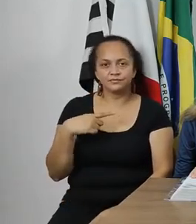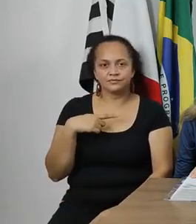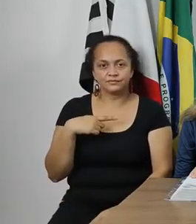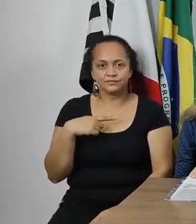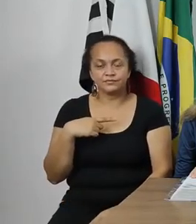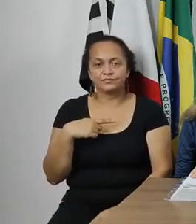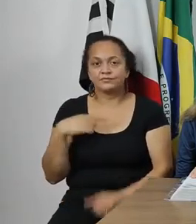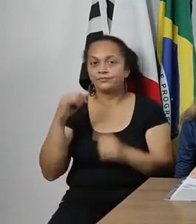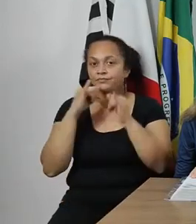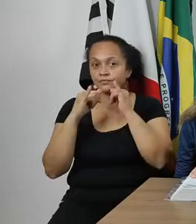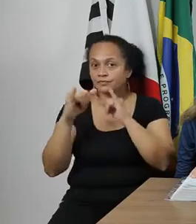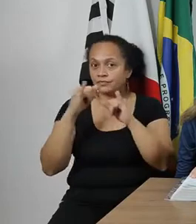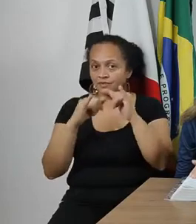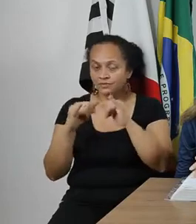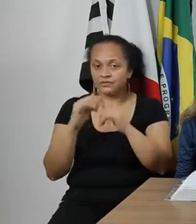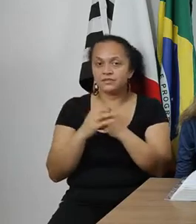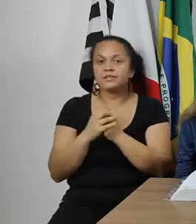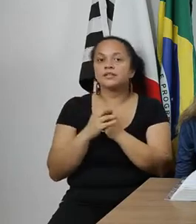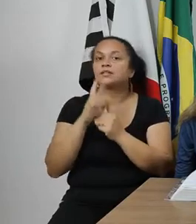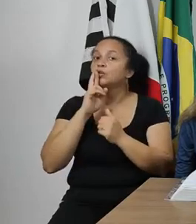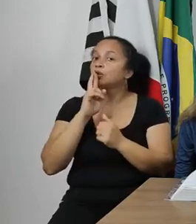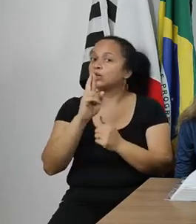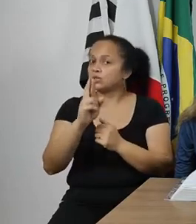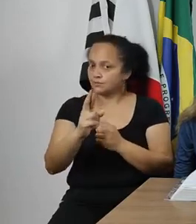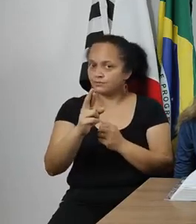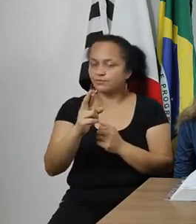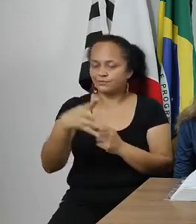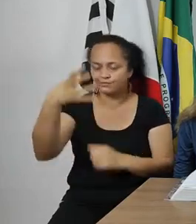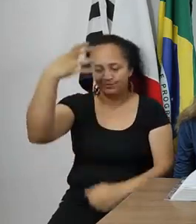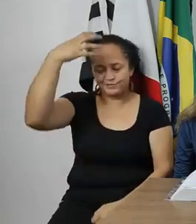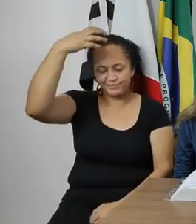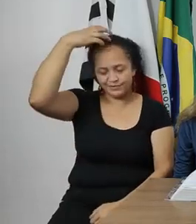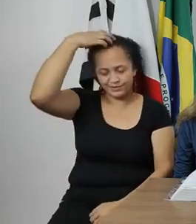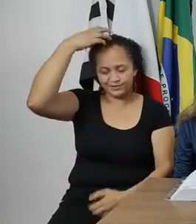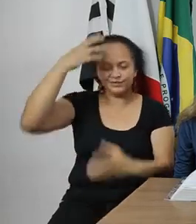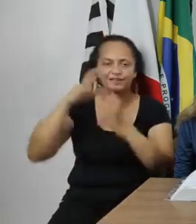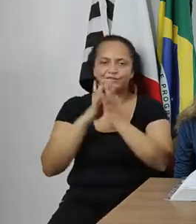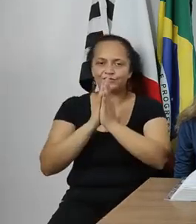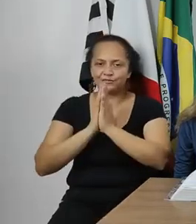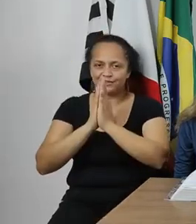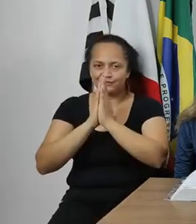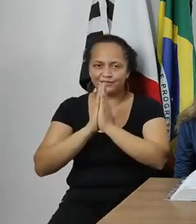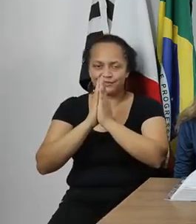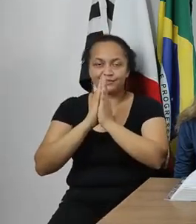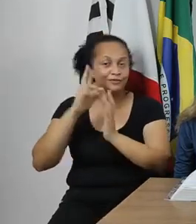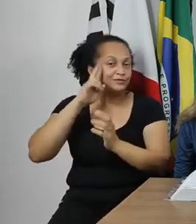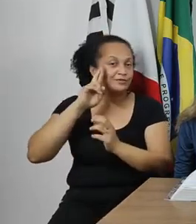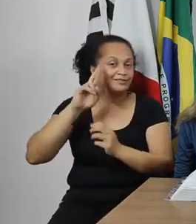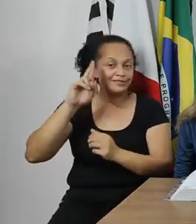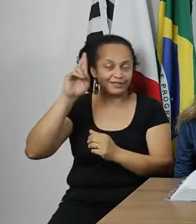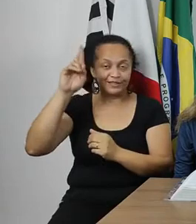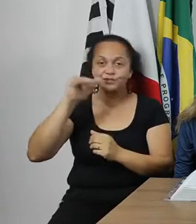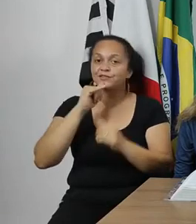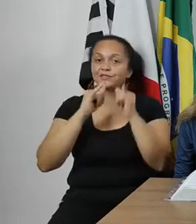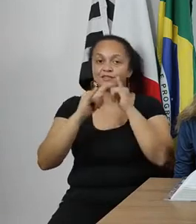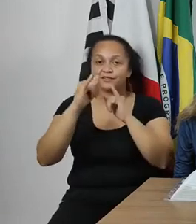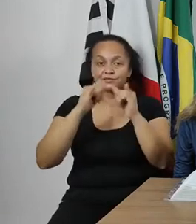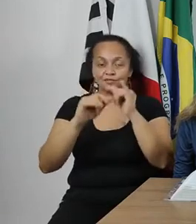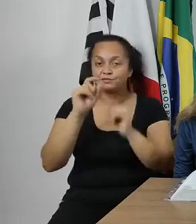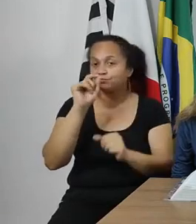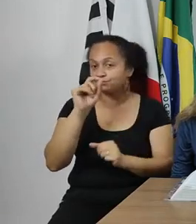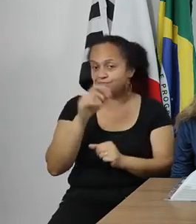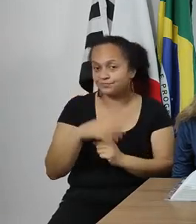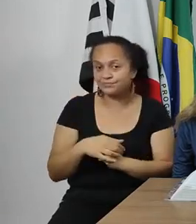que, em resposta à oração do rei, o Senhor, o Deus de Israel, tinha dito o